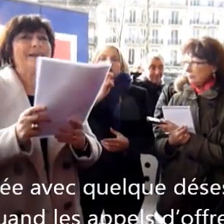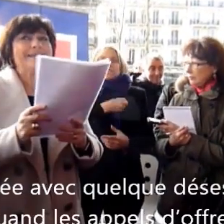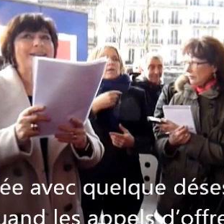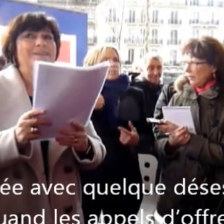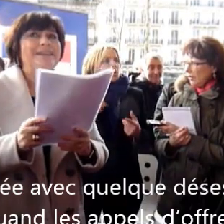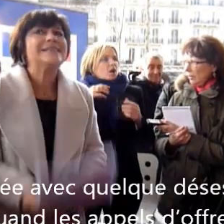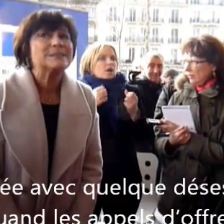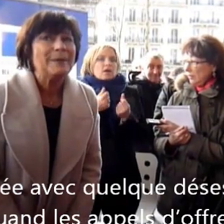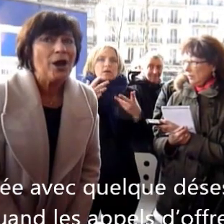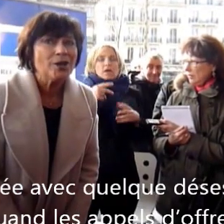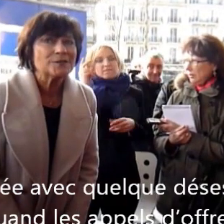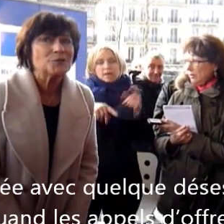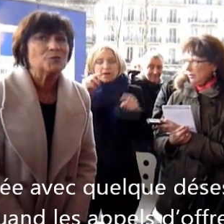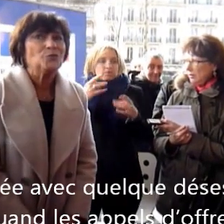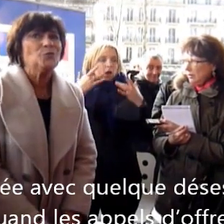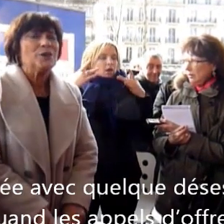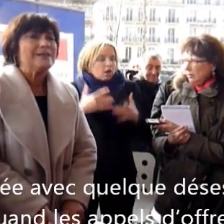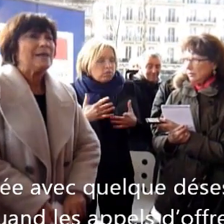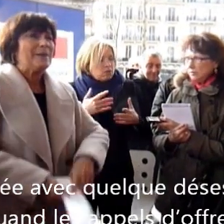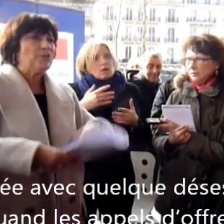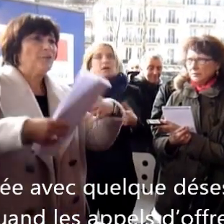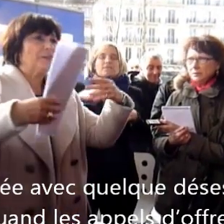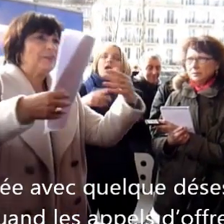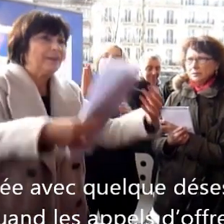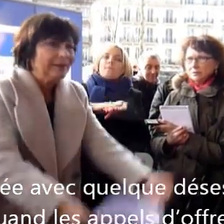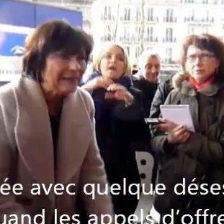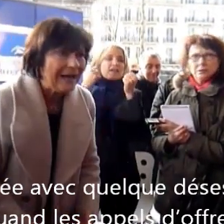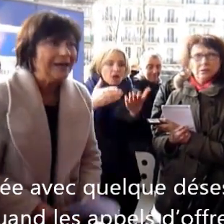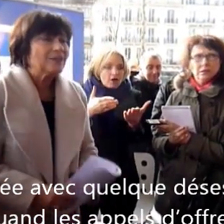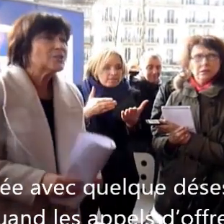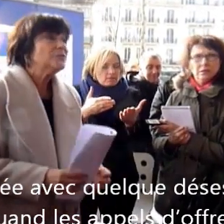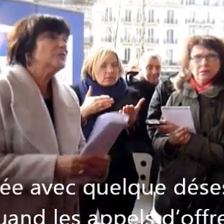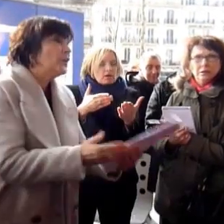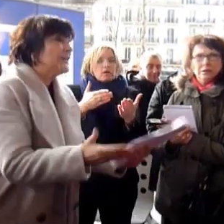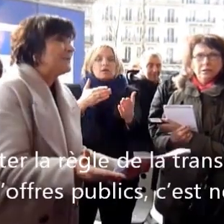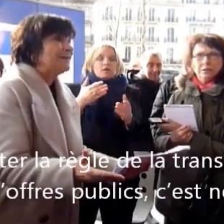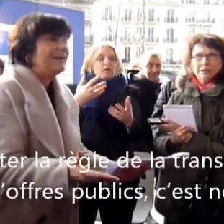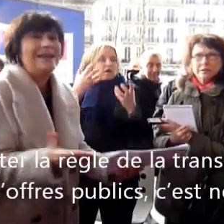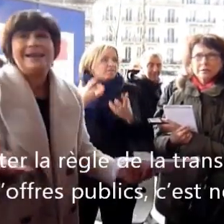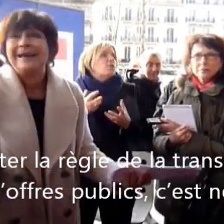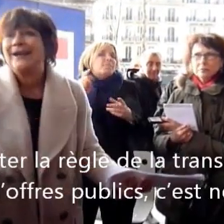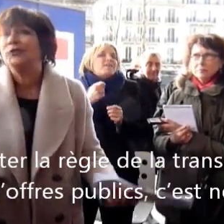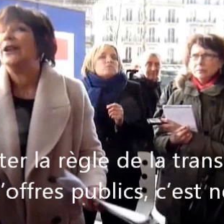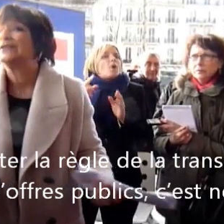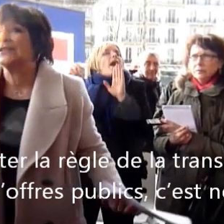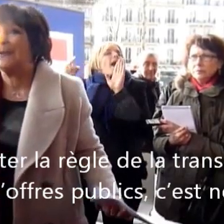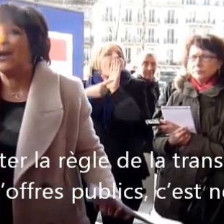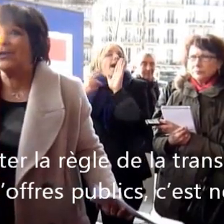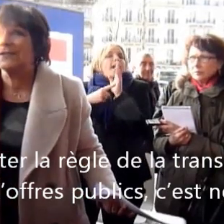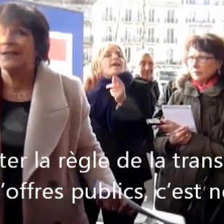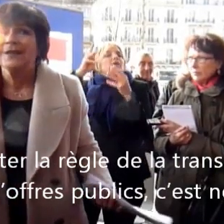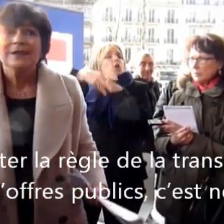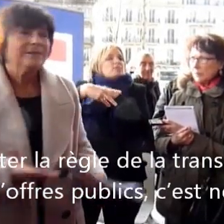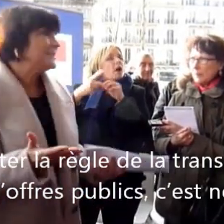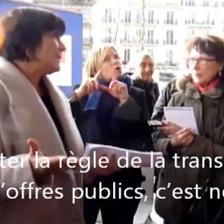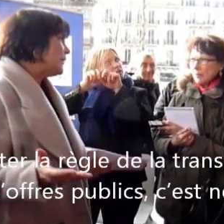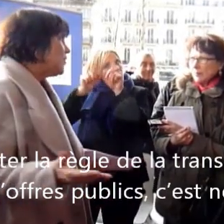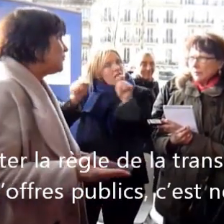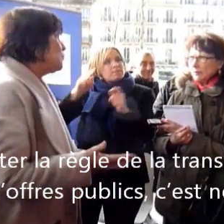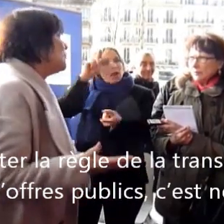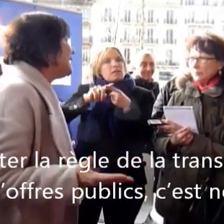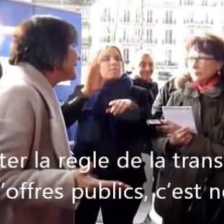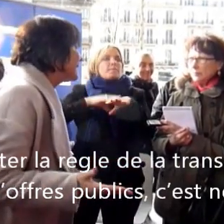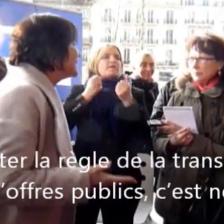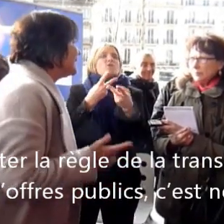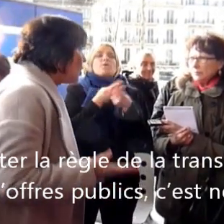allée avec quelques désespérances, surtout quand les appels d'offres étaient... Je peux respecter la règle de la transparence des